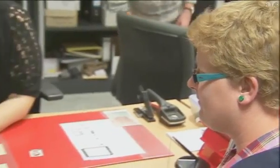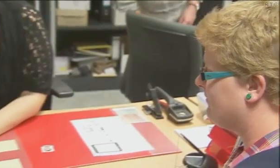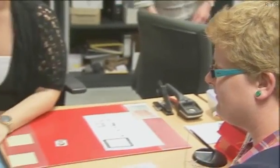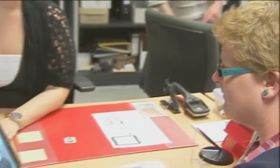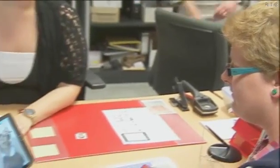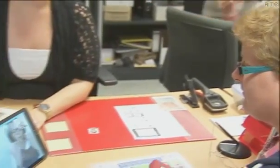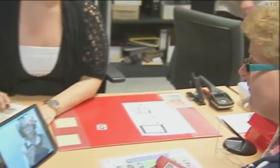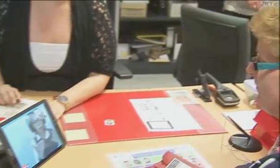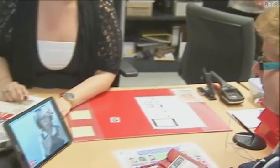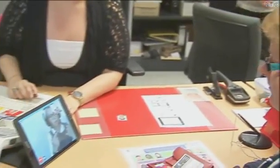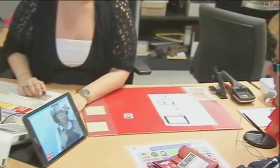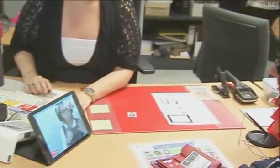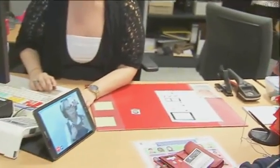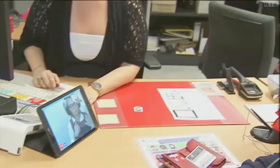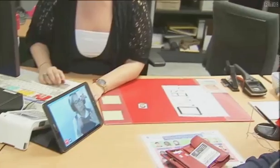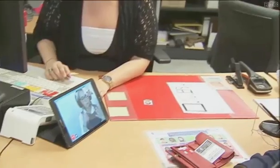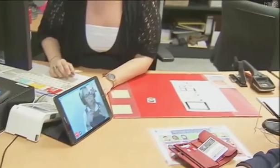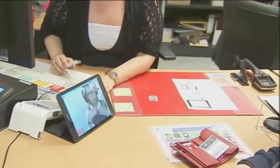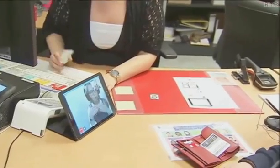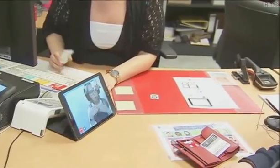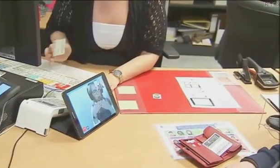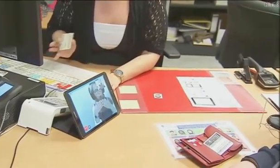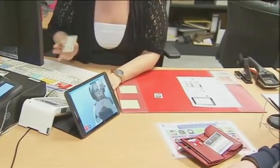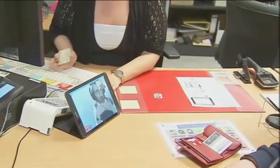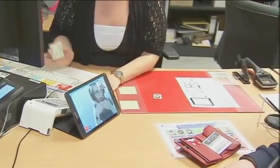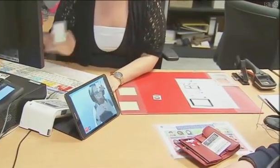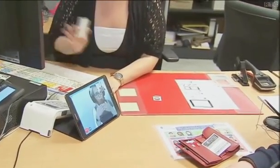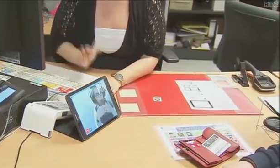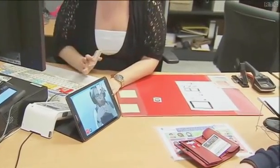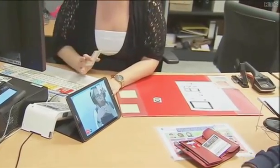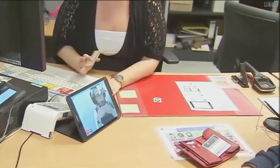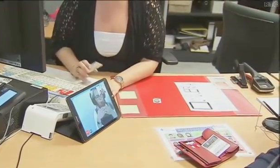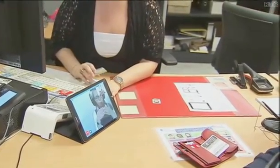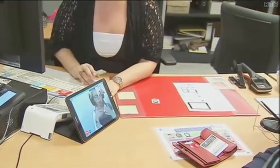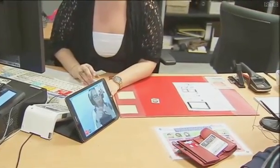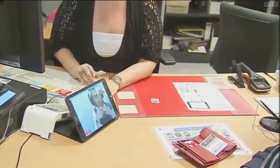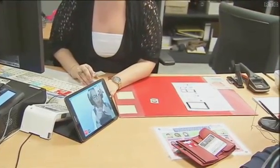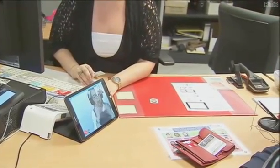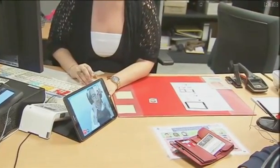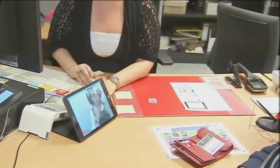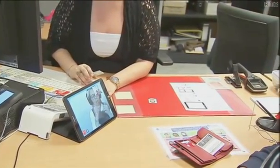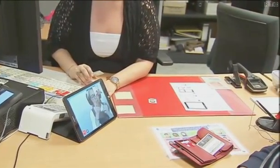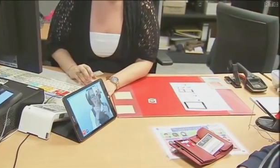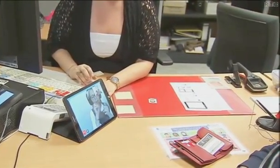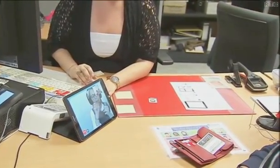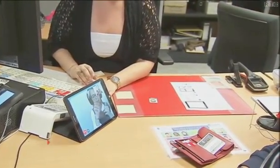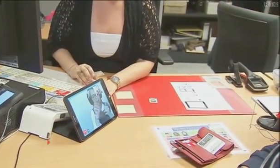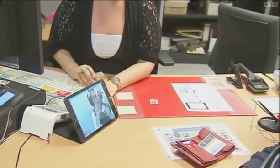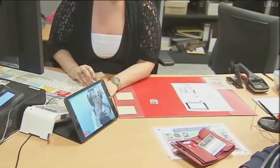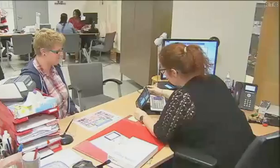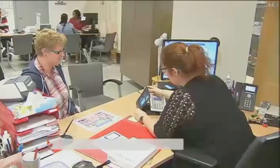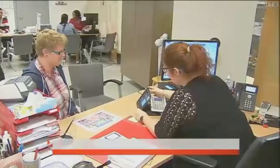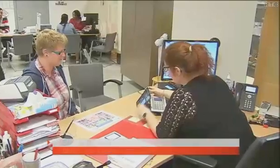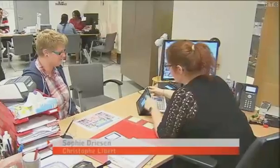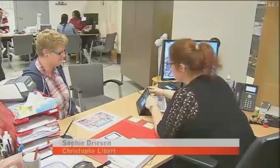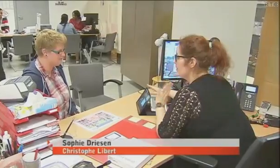donc possible de recourir à la langue des signes pour toute demande administrative. Les citoyens doivent se rendre au choix à la mairie de